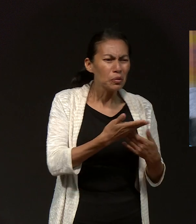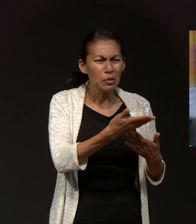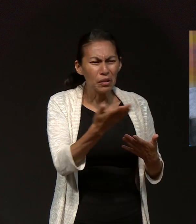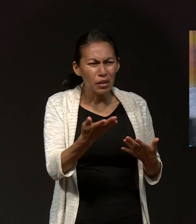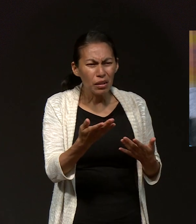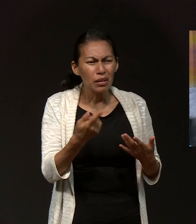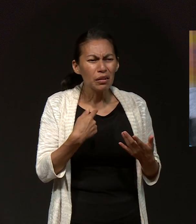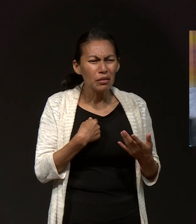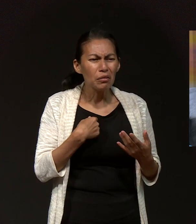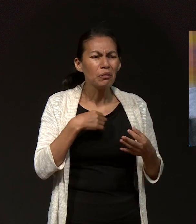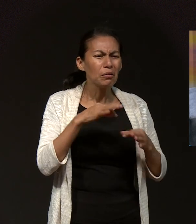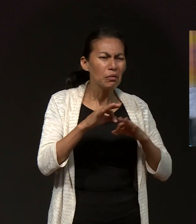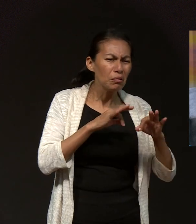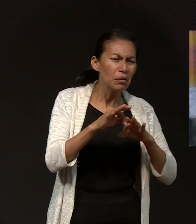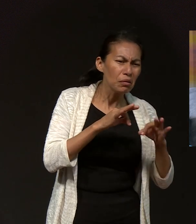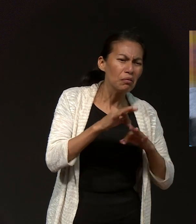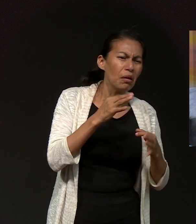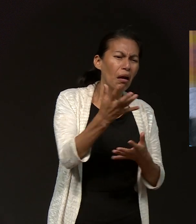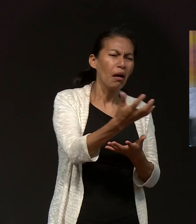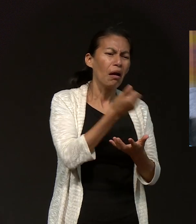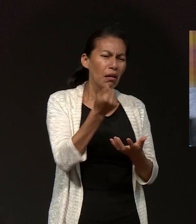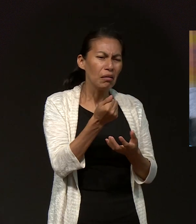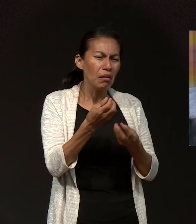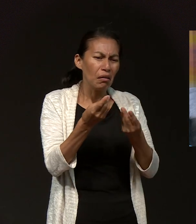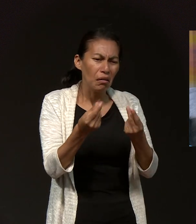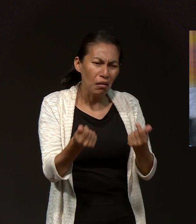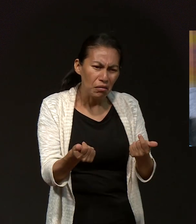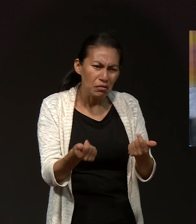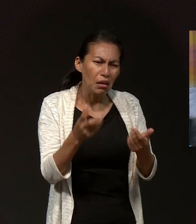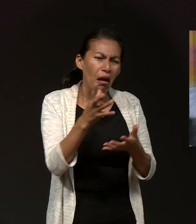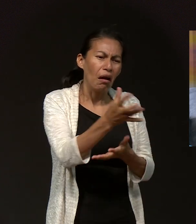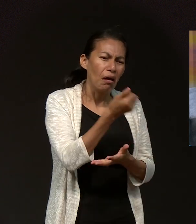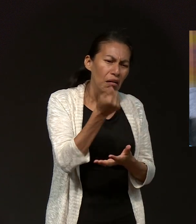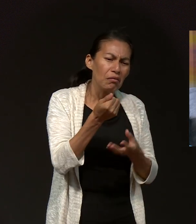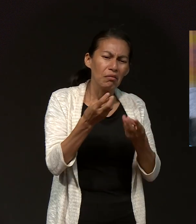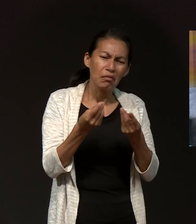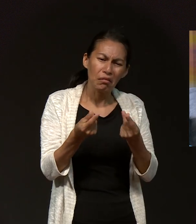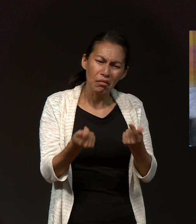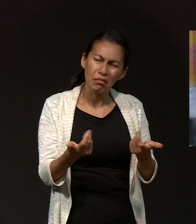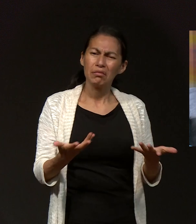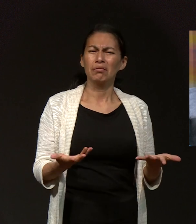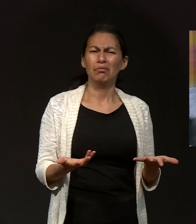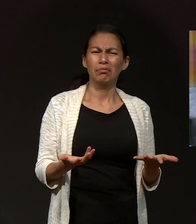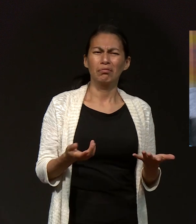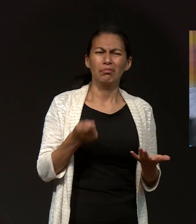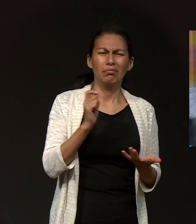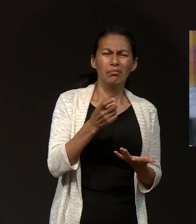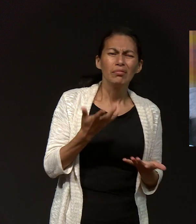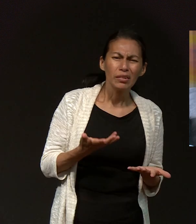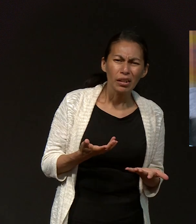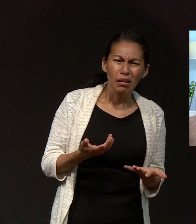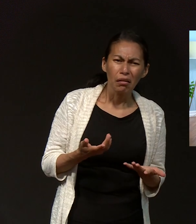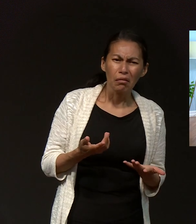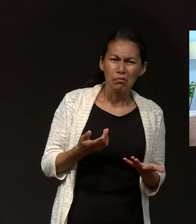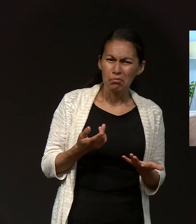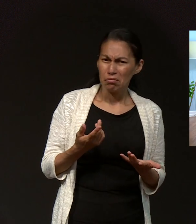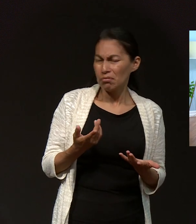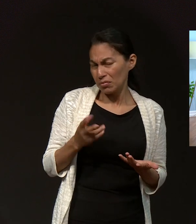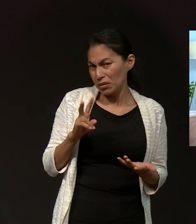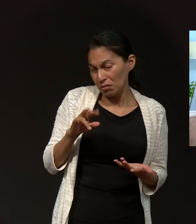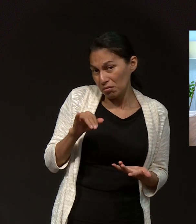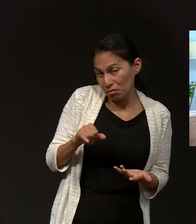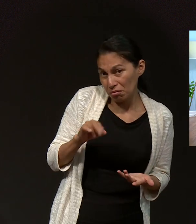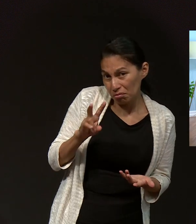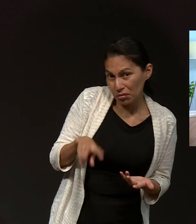a mejorar la vida de alguien más que yo gane dinero y gaste dinero? Porque ese es el ciclo al que llegas en... consumismo. Sí, sí, ese es el ciclo